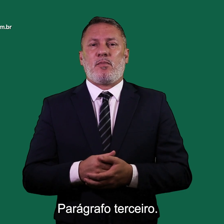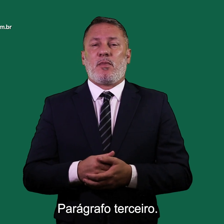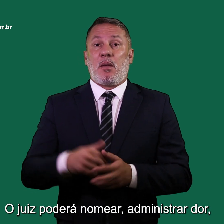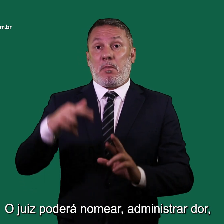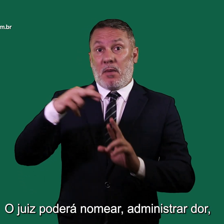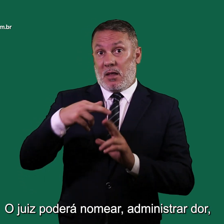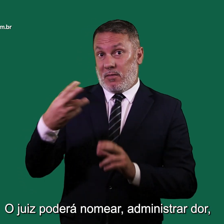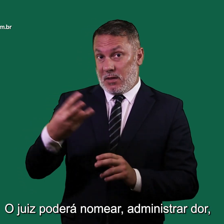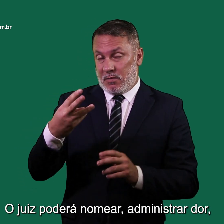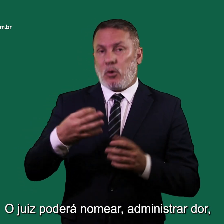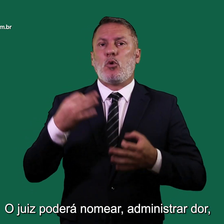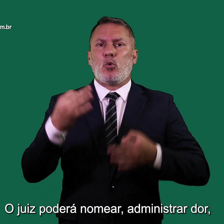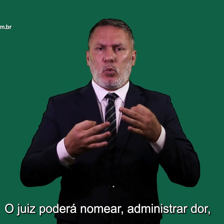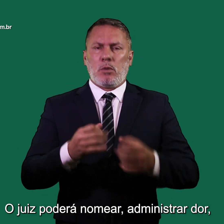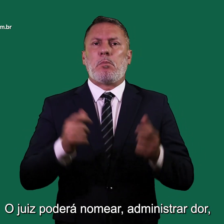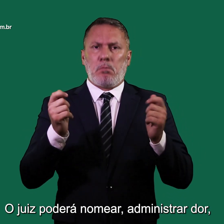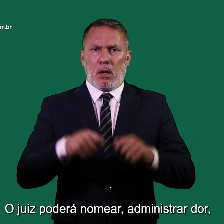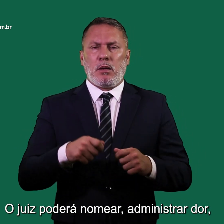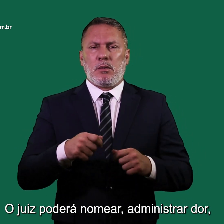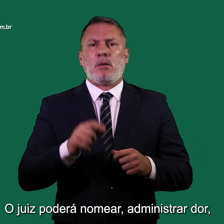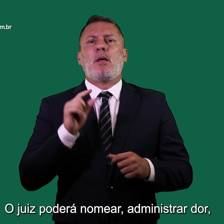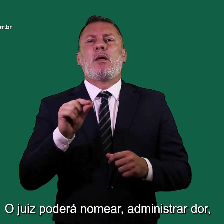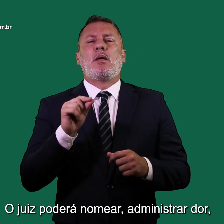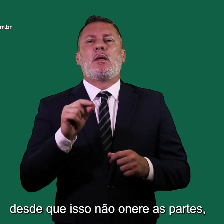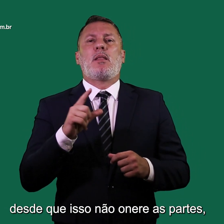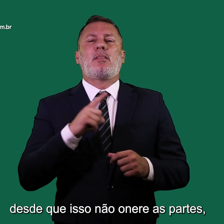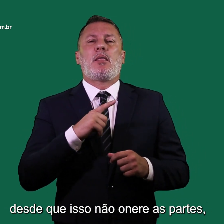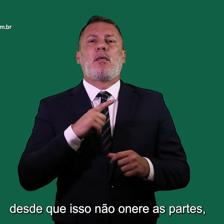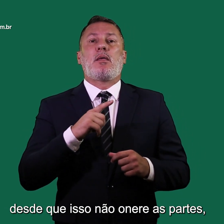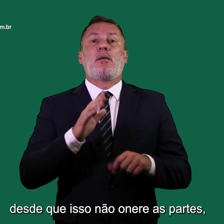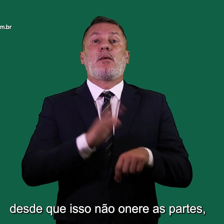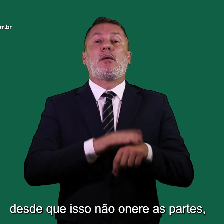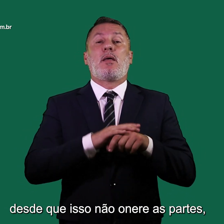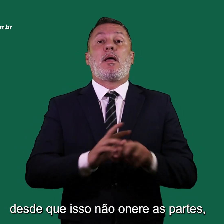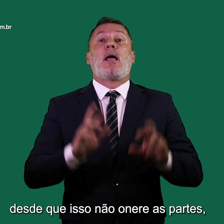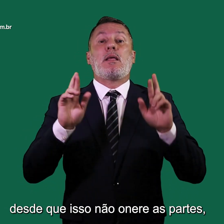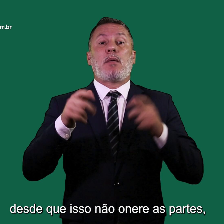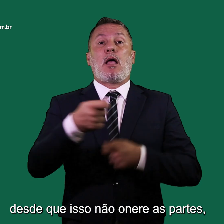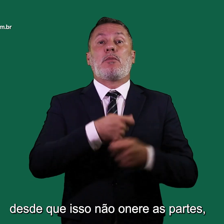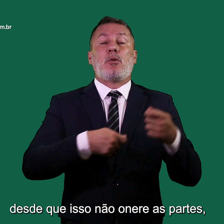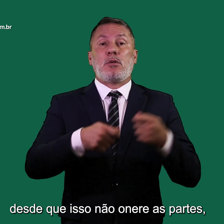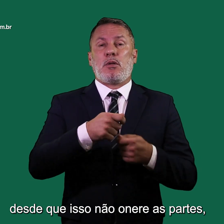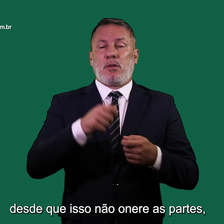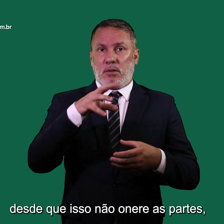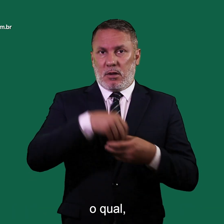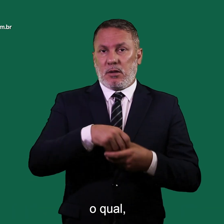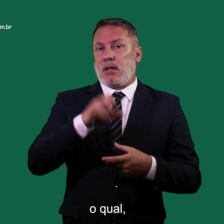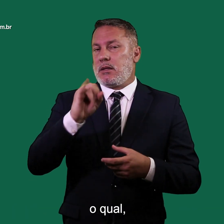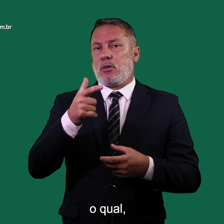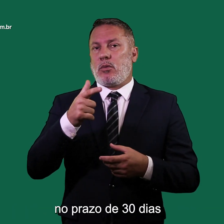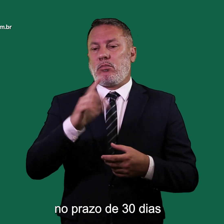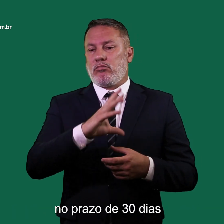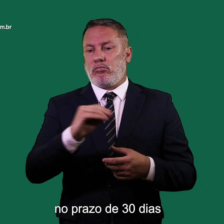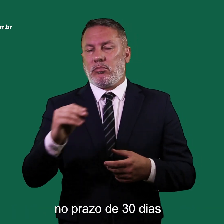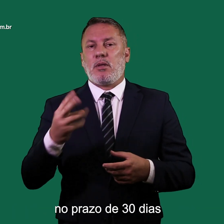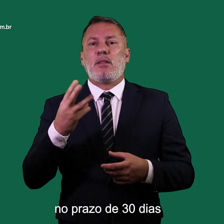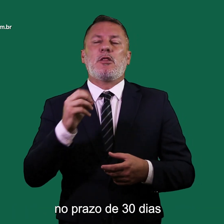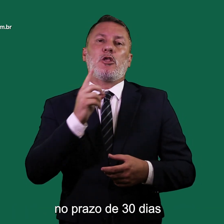O juiz poderá nomear administrador, desde que isso não onere as partes, o qual, no prazo de 30